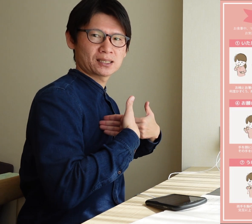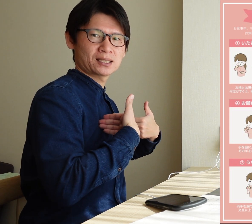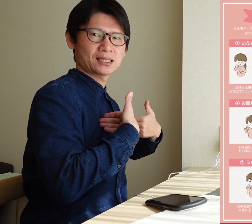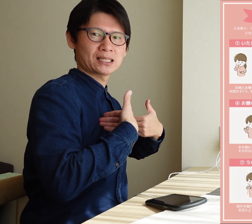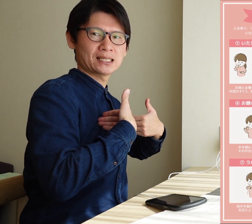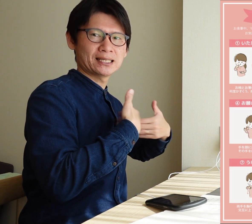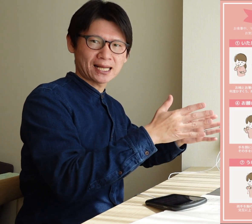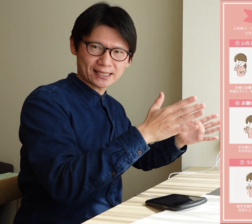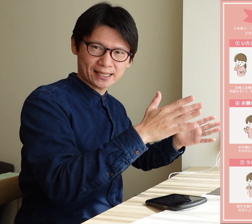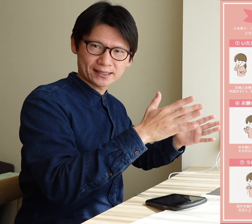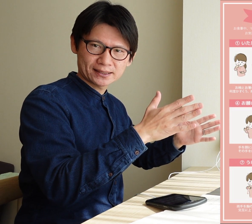いらない。